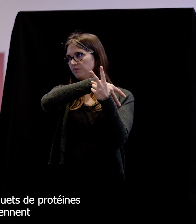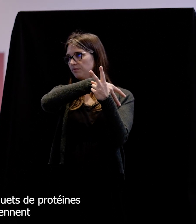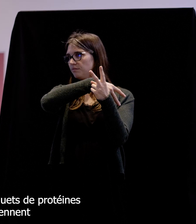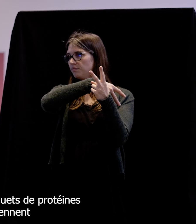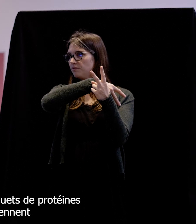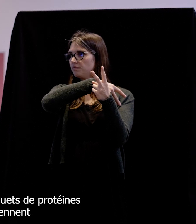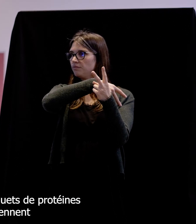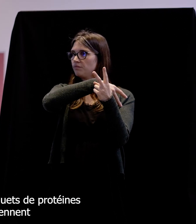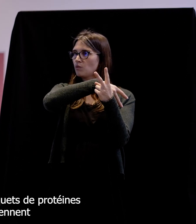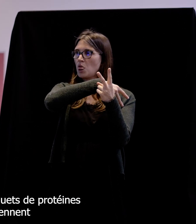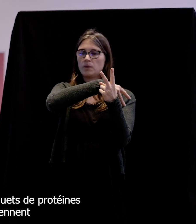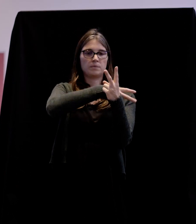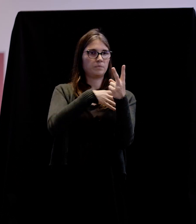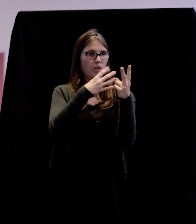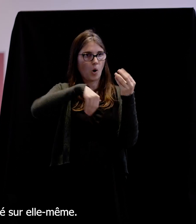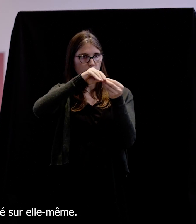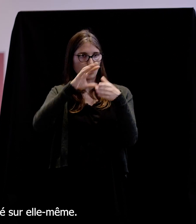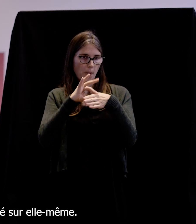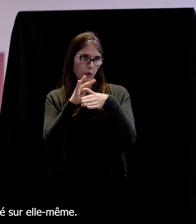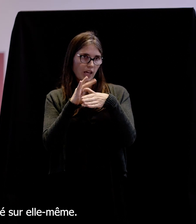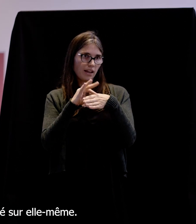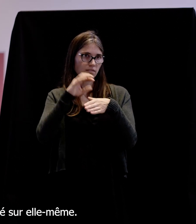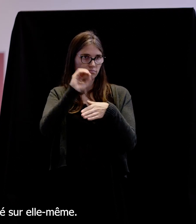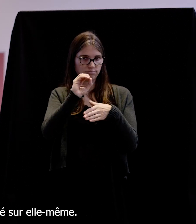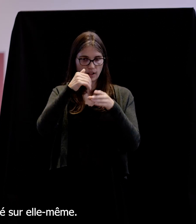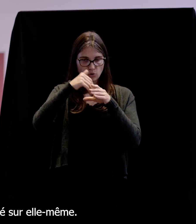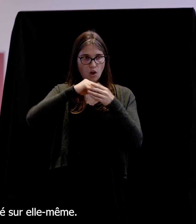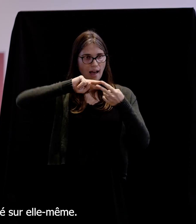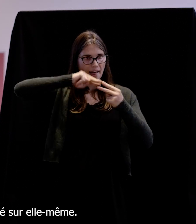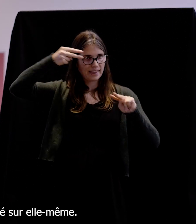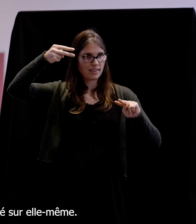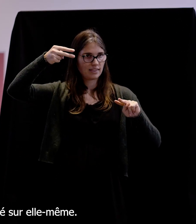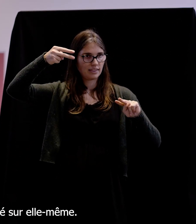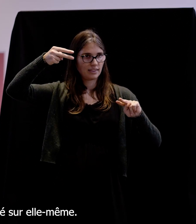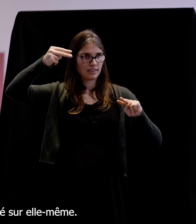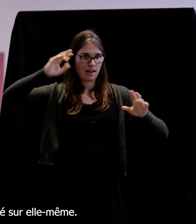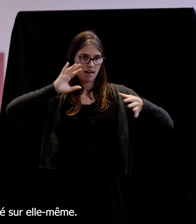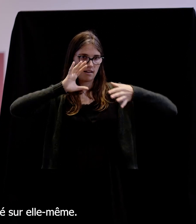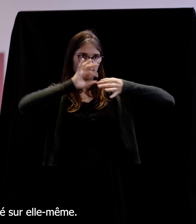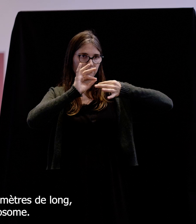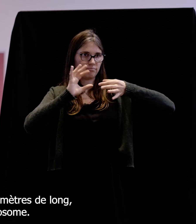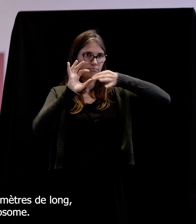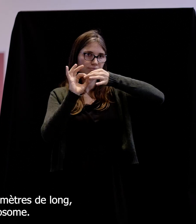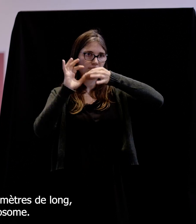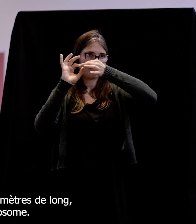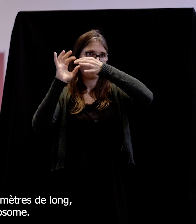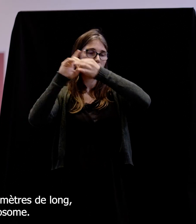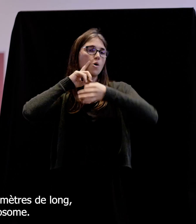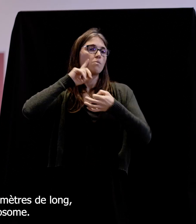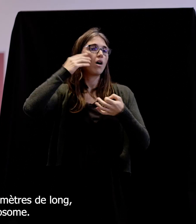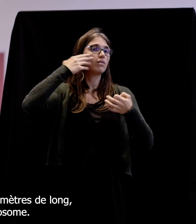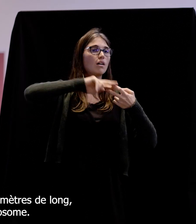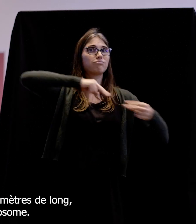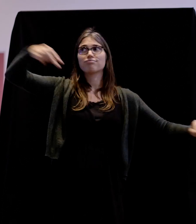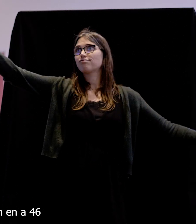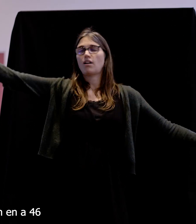de protéines qui maintiennent l'ADN coincé, impacté sur elle-même, sinon ça ferait 10 mètres de